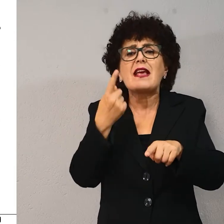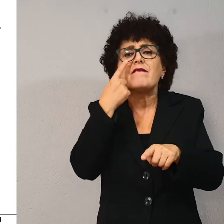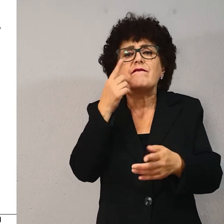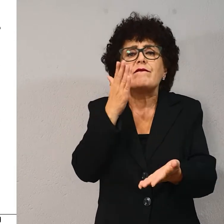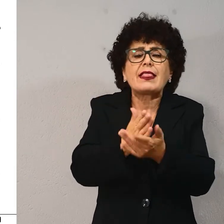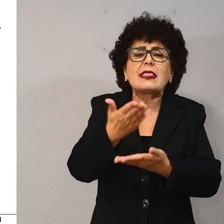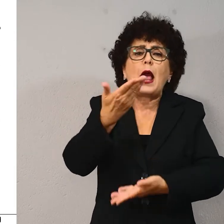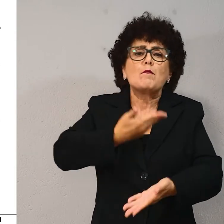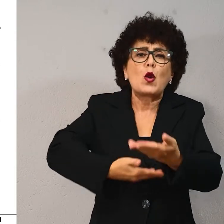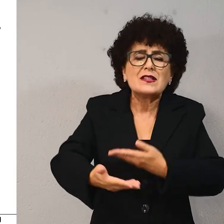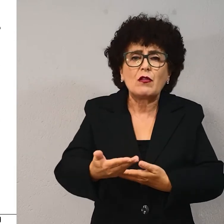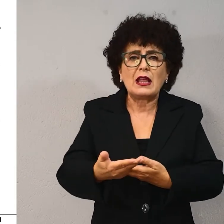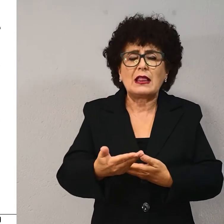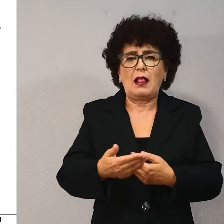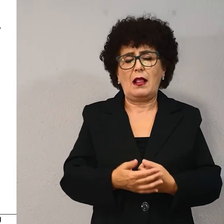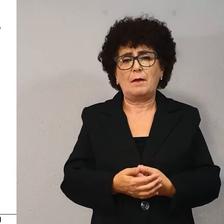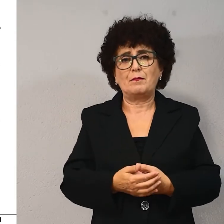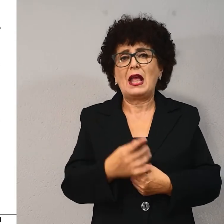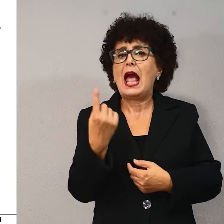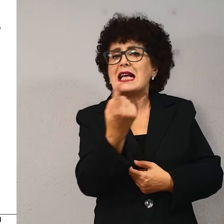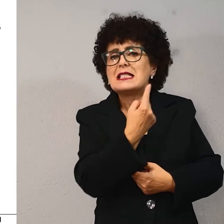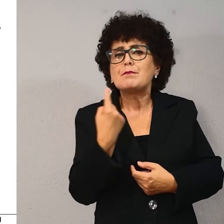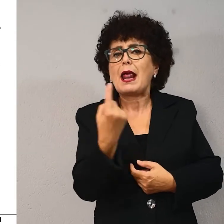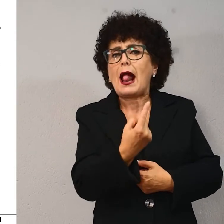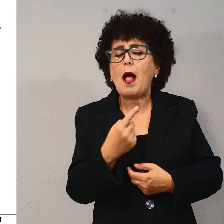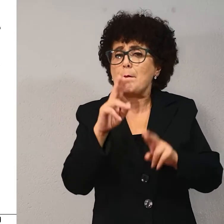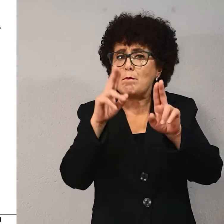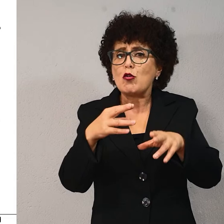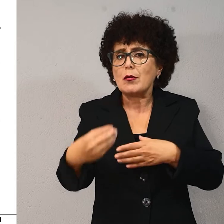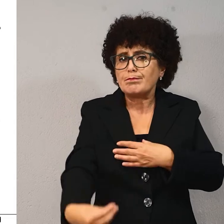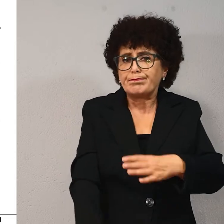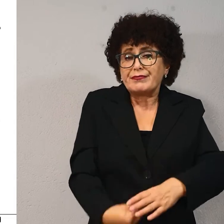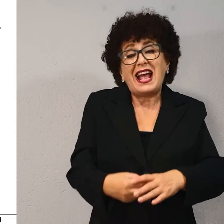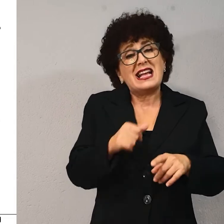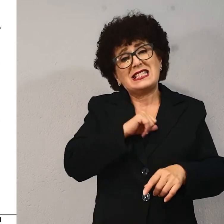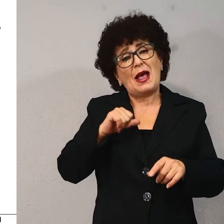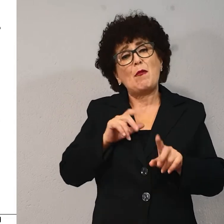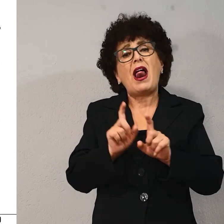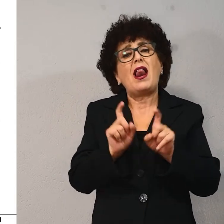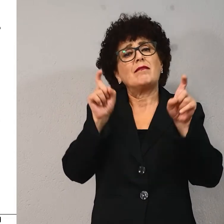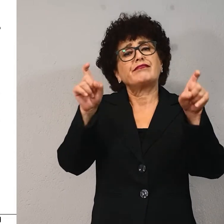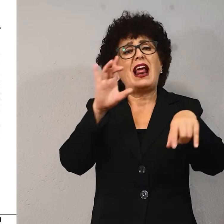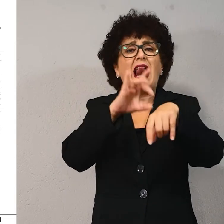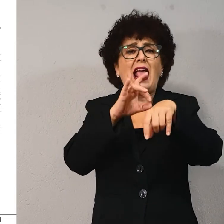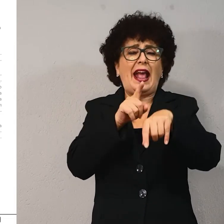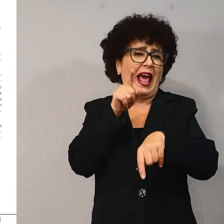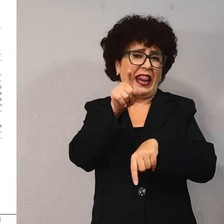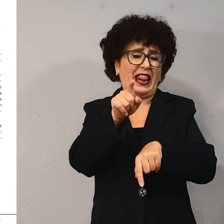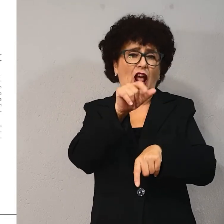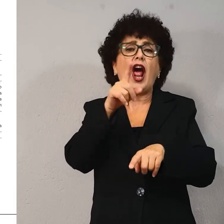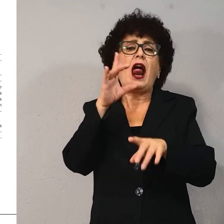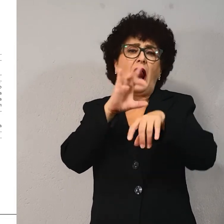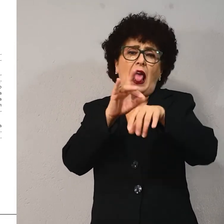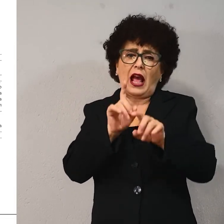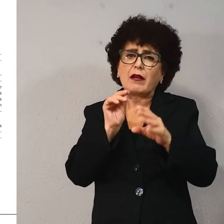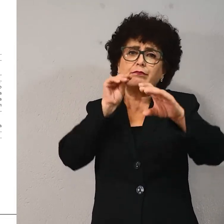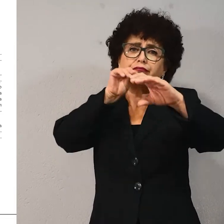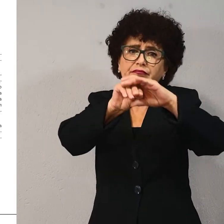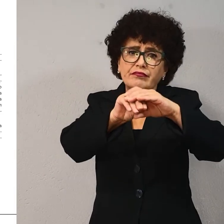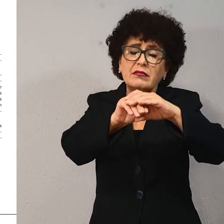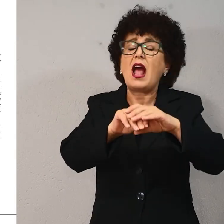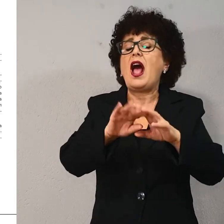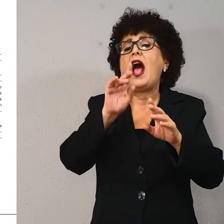и производителот. Спиралата може да ја аплицира само специјалист-гинеколог. ИТНА